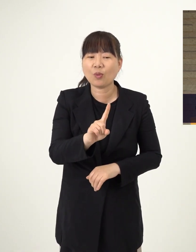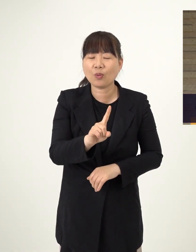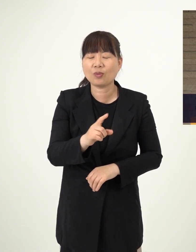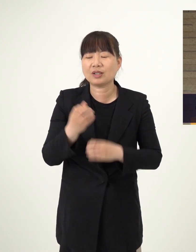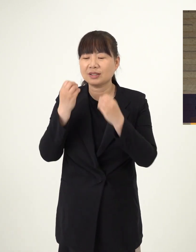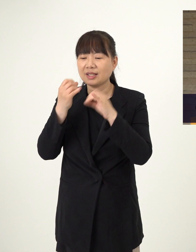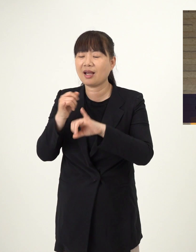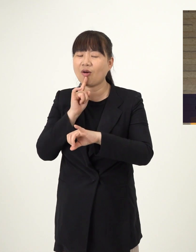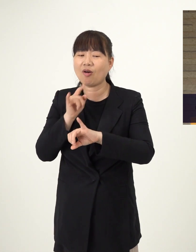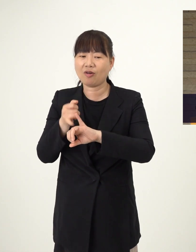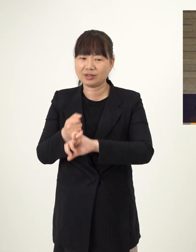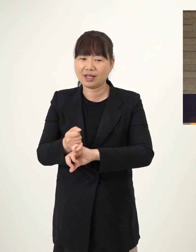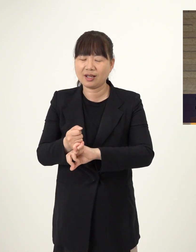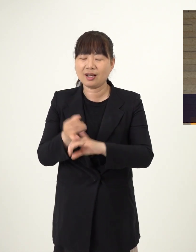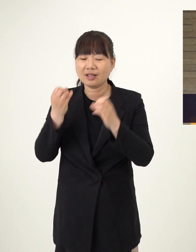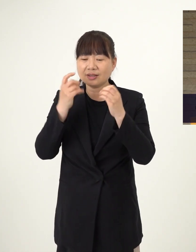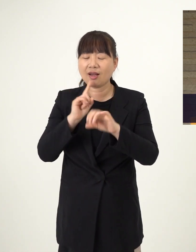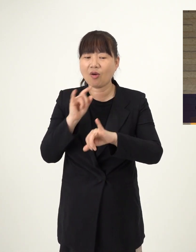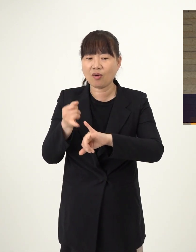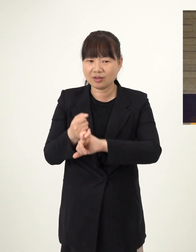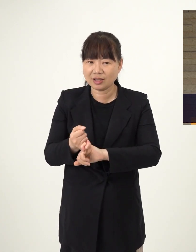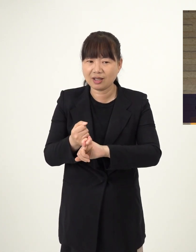새 언약. 새 언약.